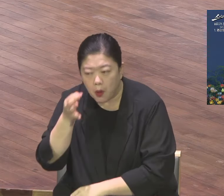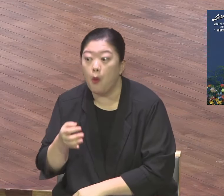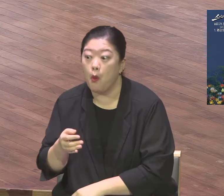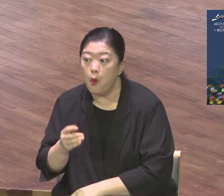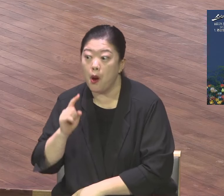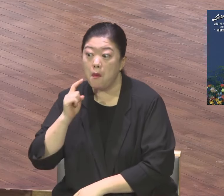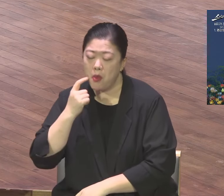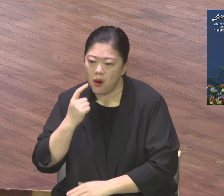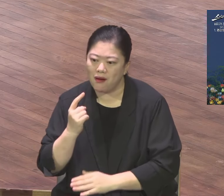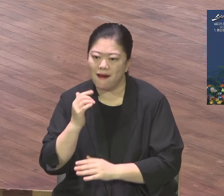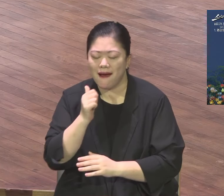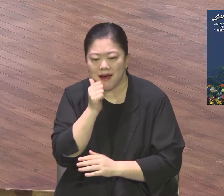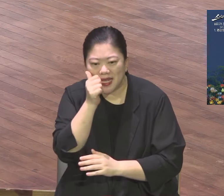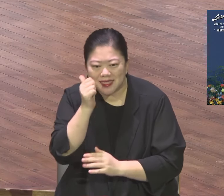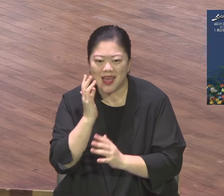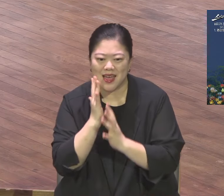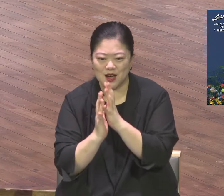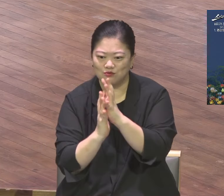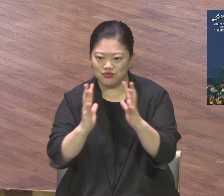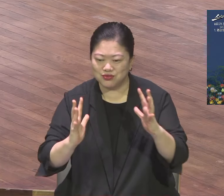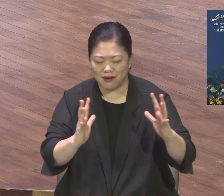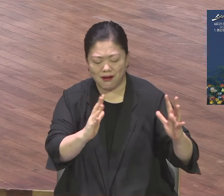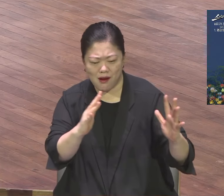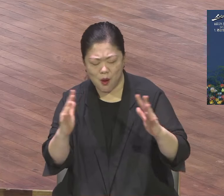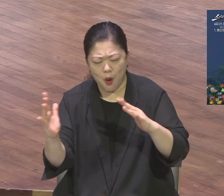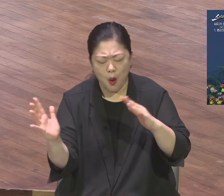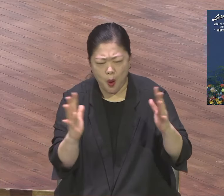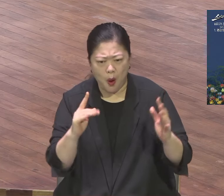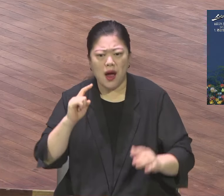멋있습니다. 낭만적입니다. 그런데